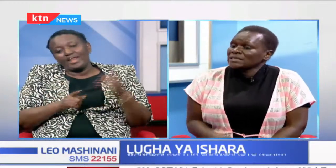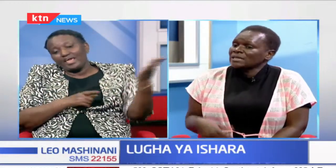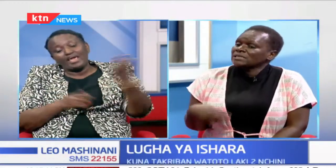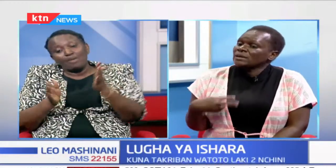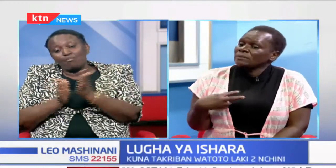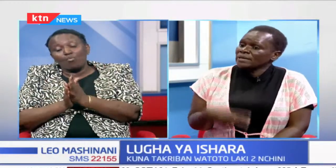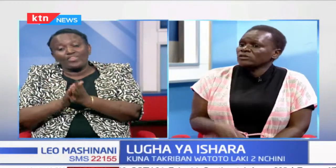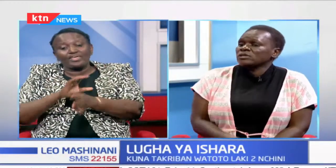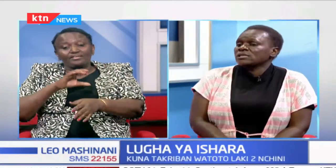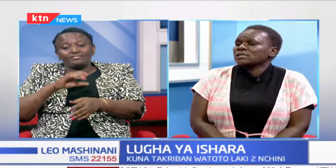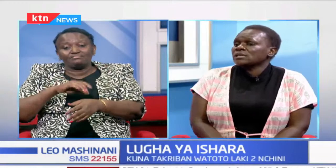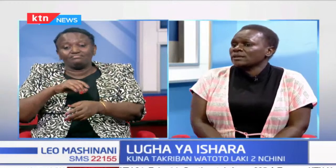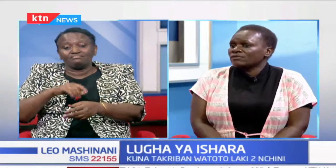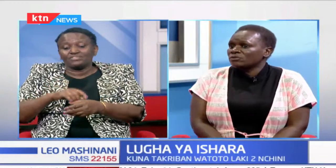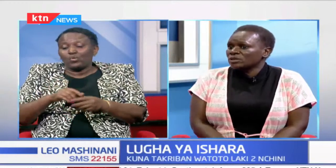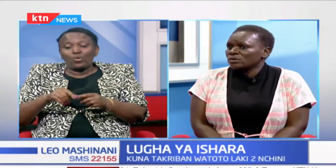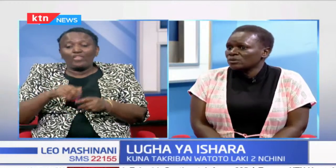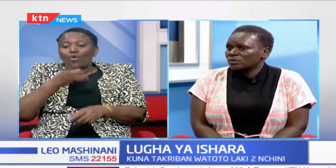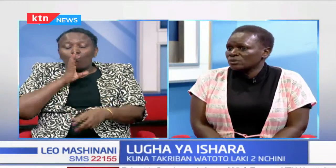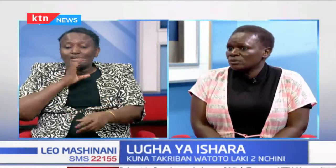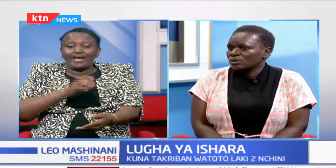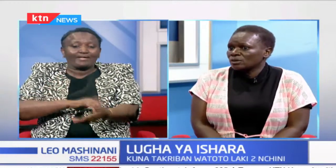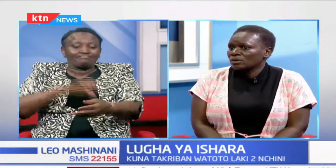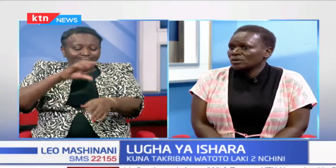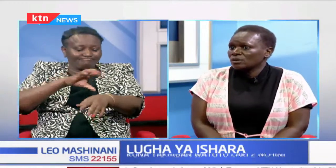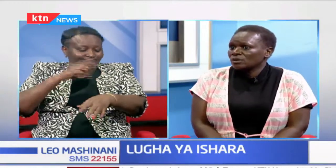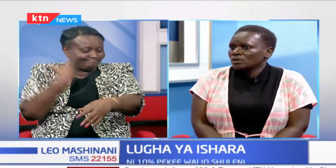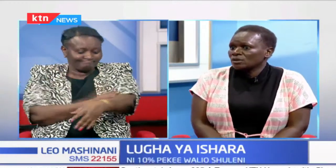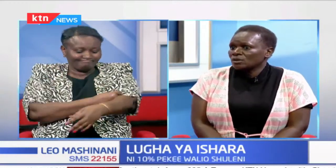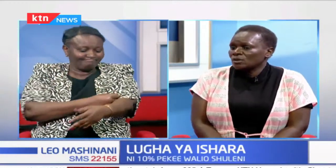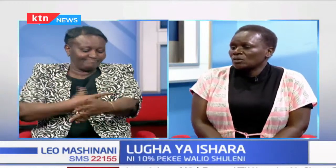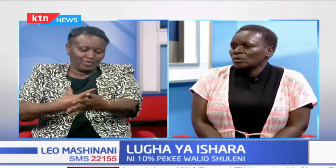Nikamwambia mimi nataka nitembee ndio nisikie nafuu kidogo. Mm.